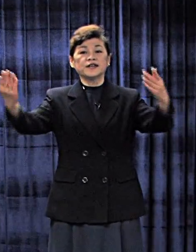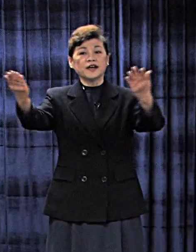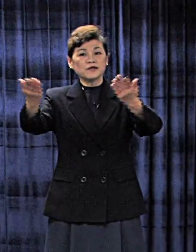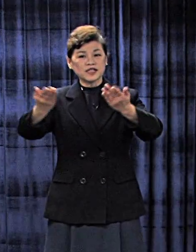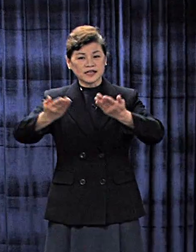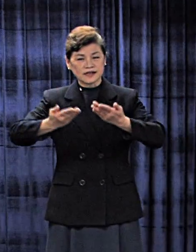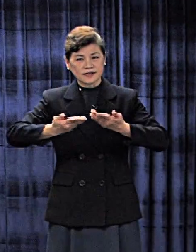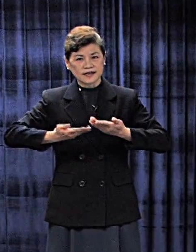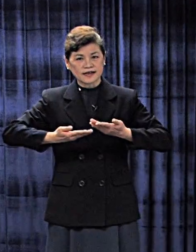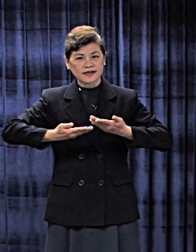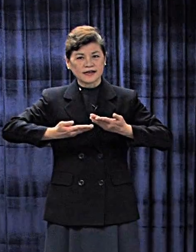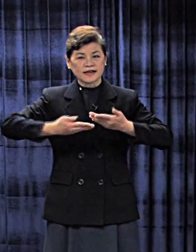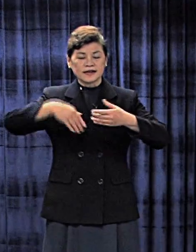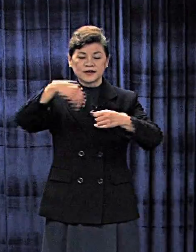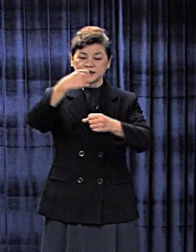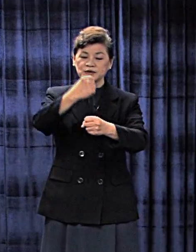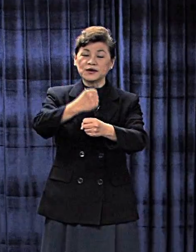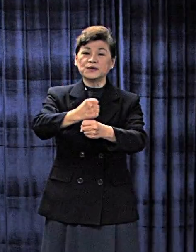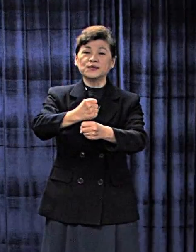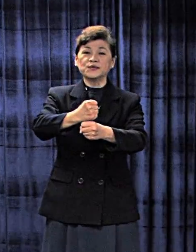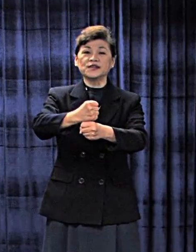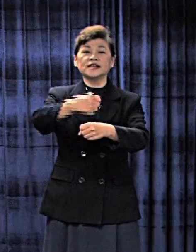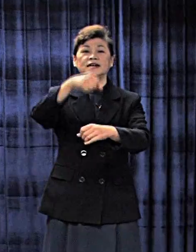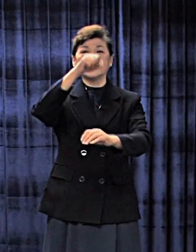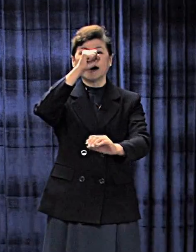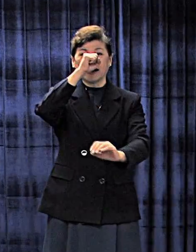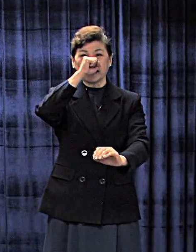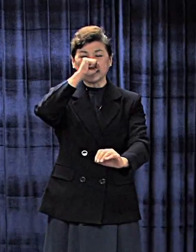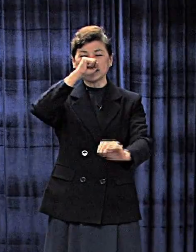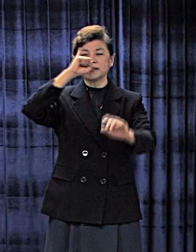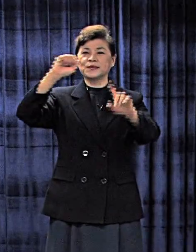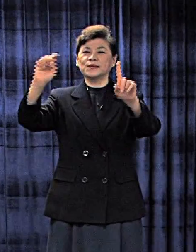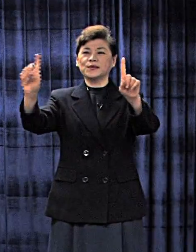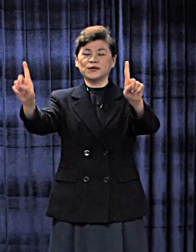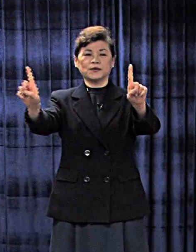邀你做我的好伙伴。